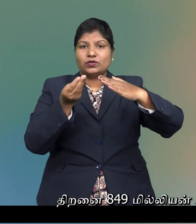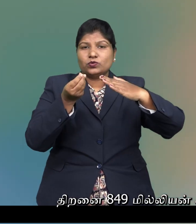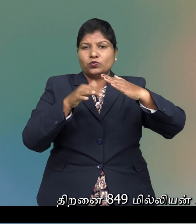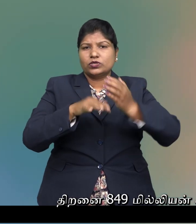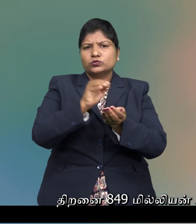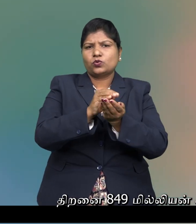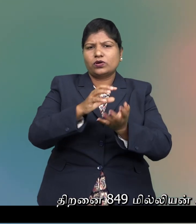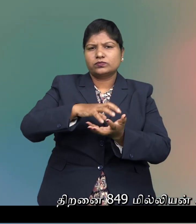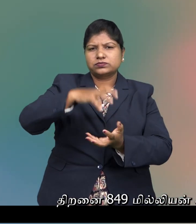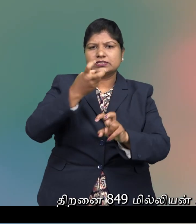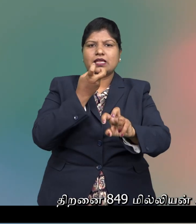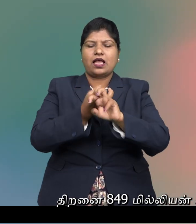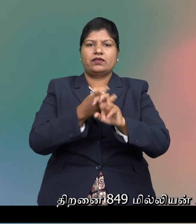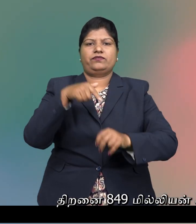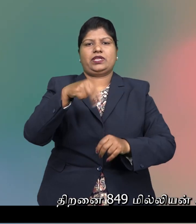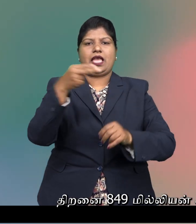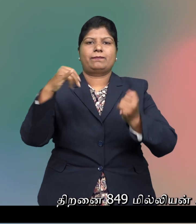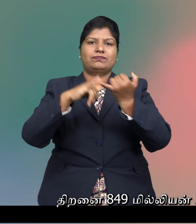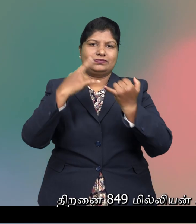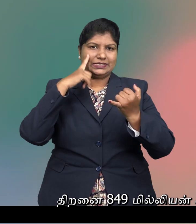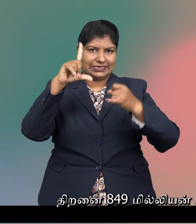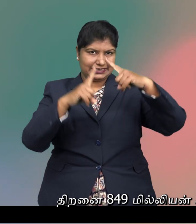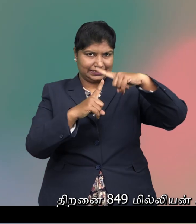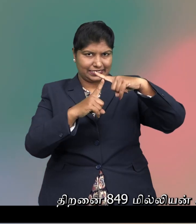849 மில்லியன் கனமீட்டர் அளவுக்கு இழந்துள்ளது.